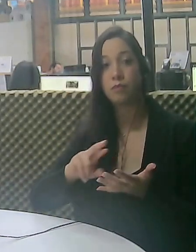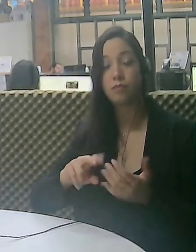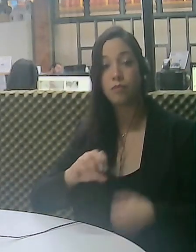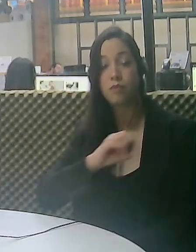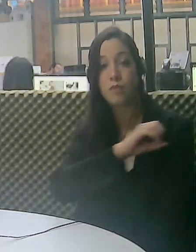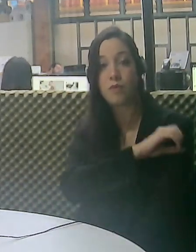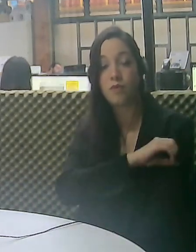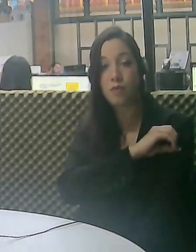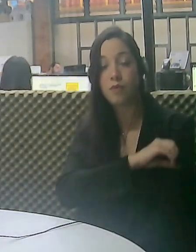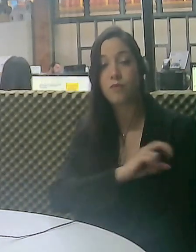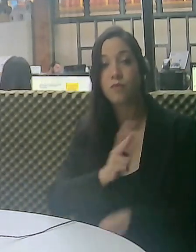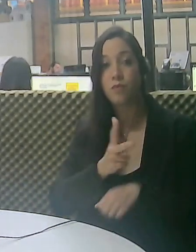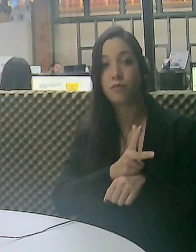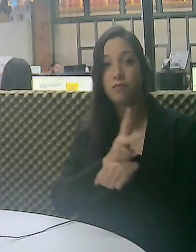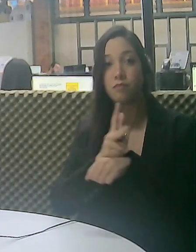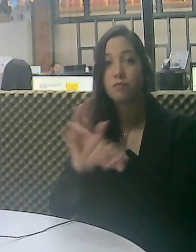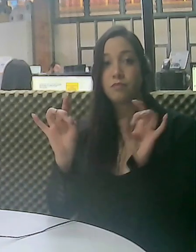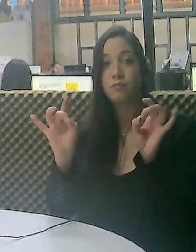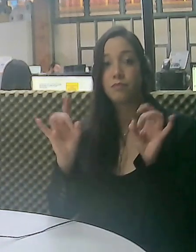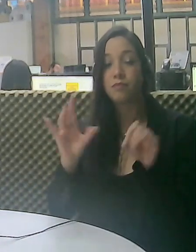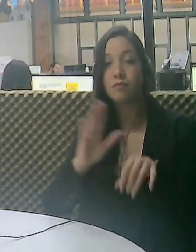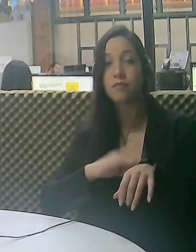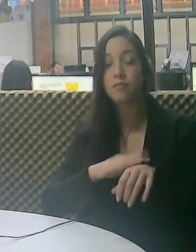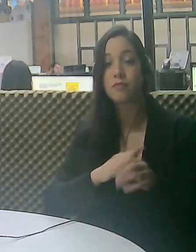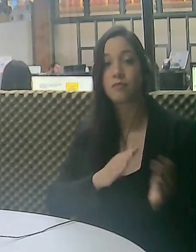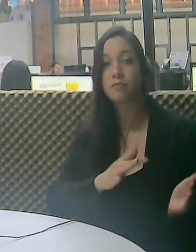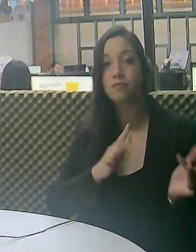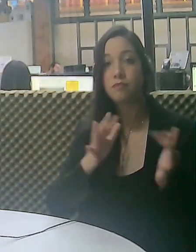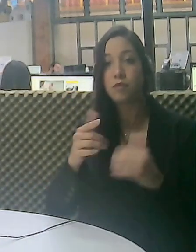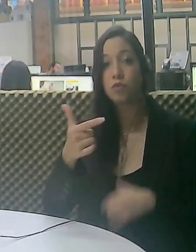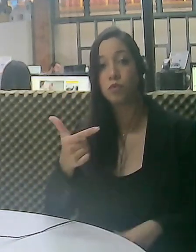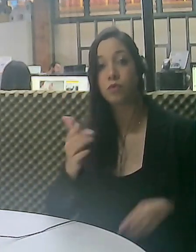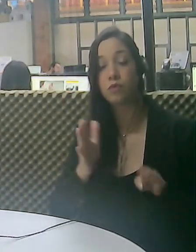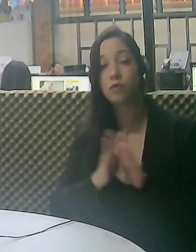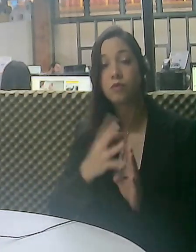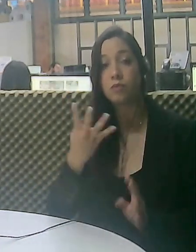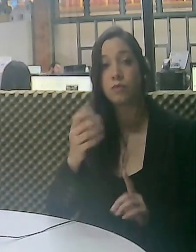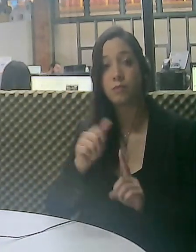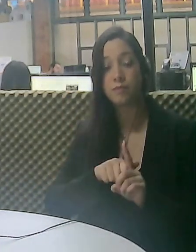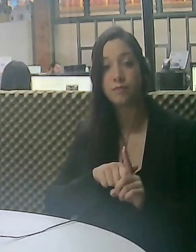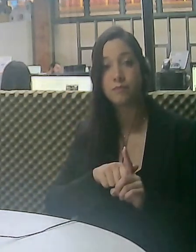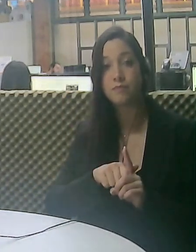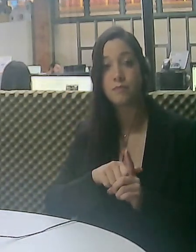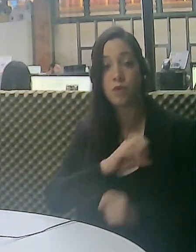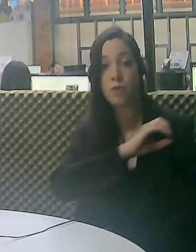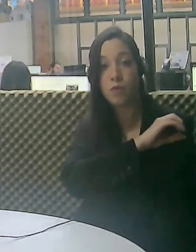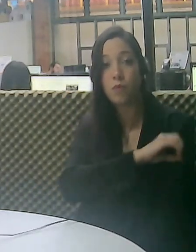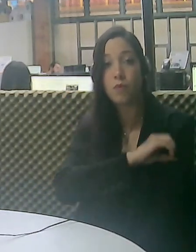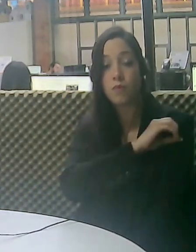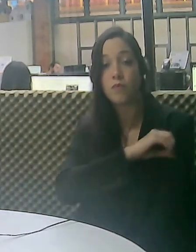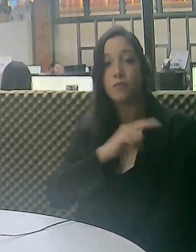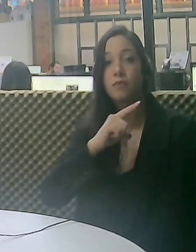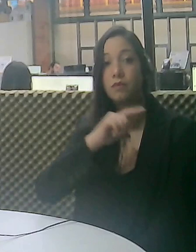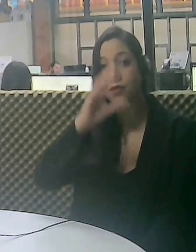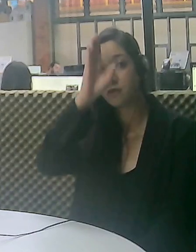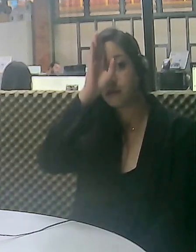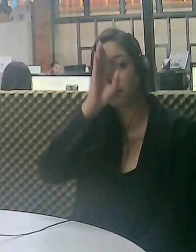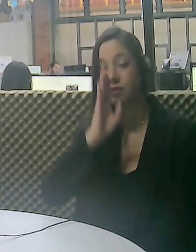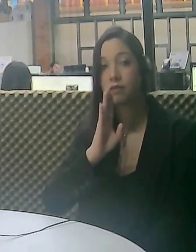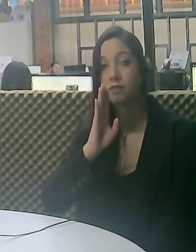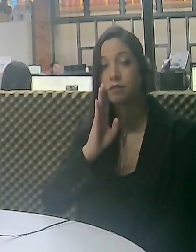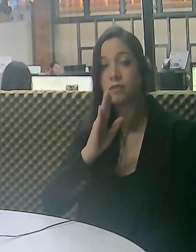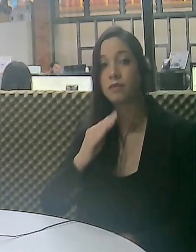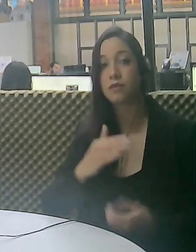audiovisuais com carga horária específica e duração média de 2 a 4 meses. As oficinas serão ofertadas gratuitamente